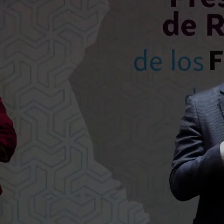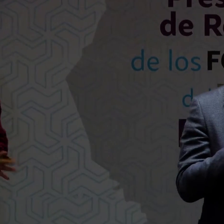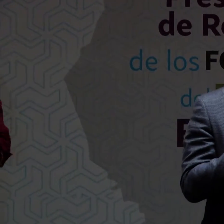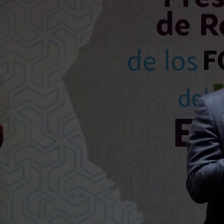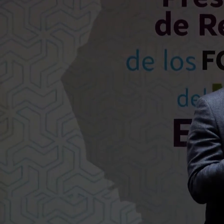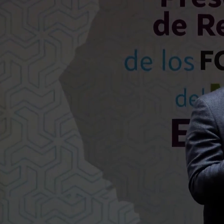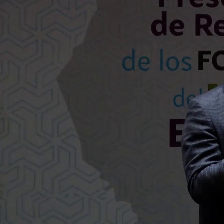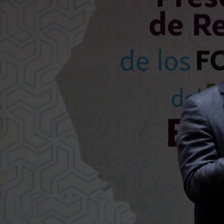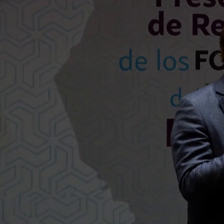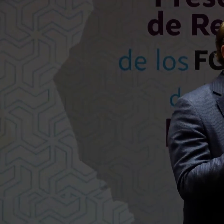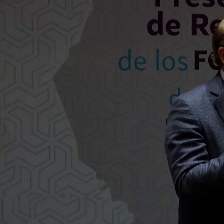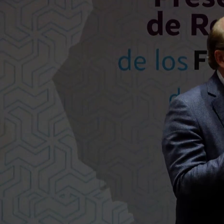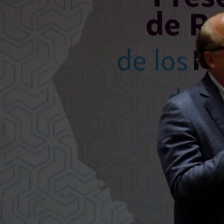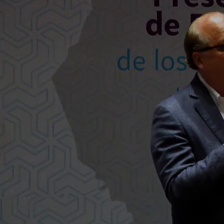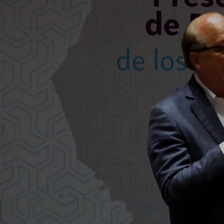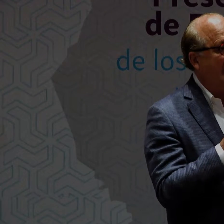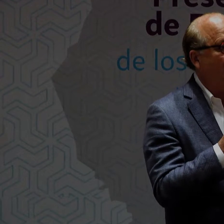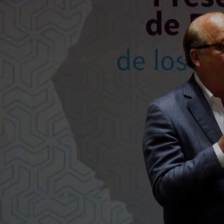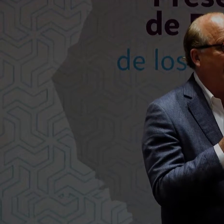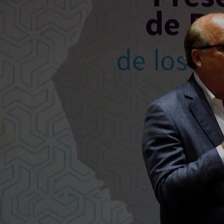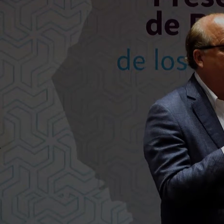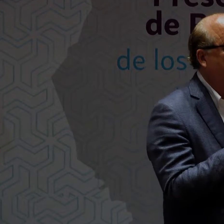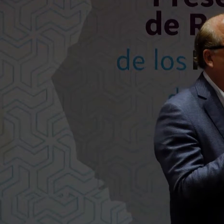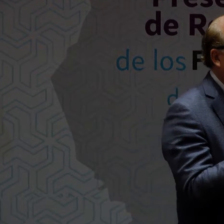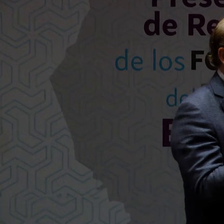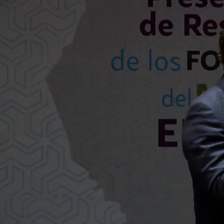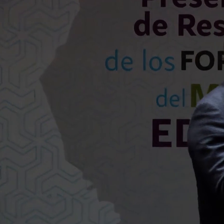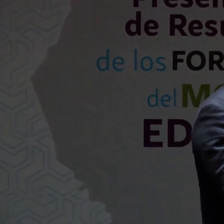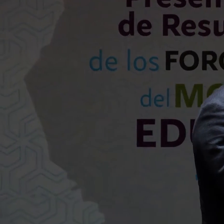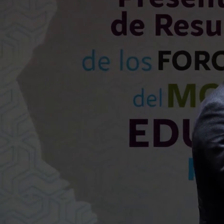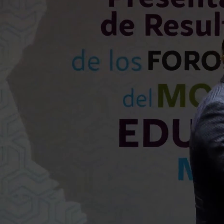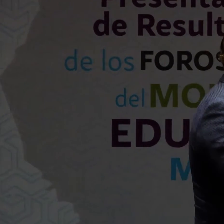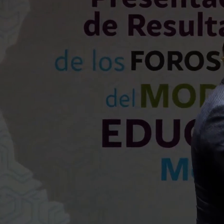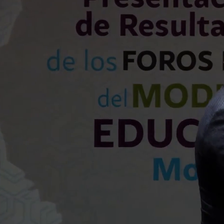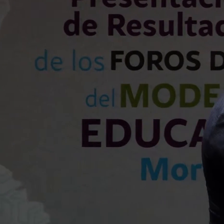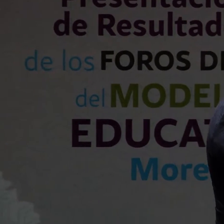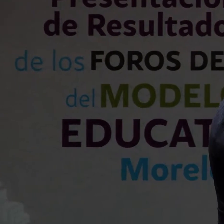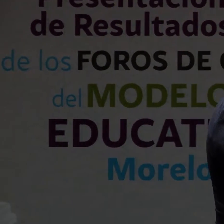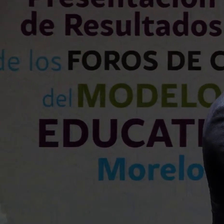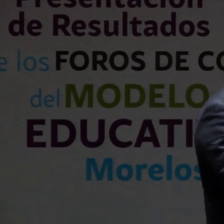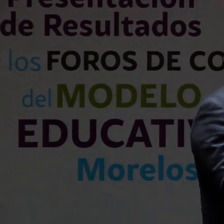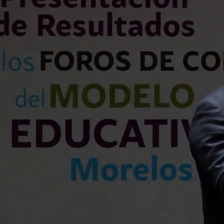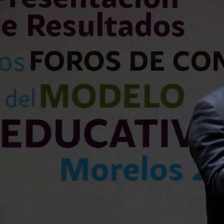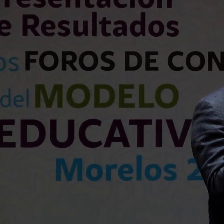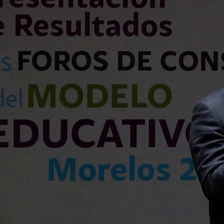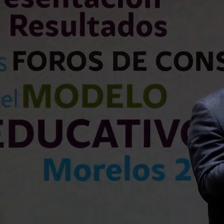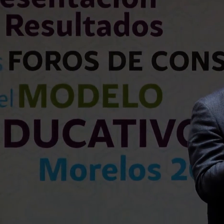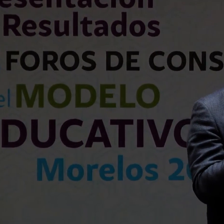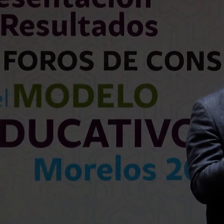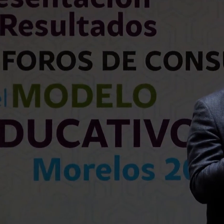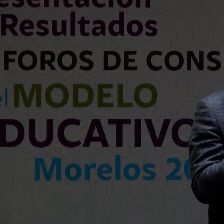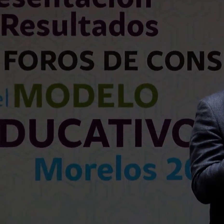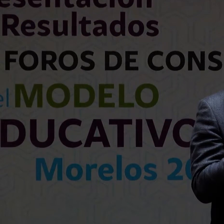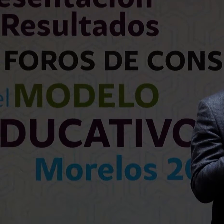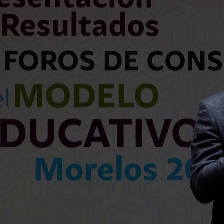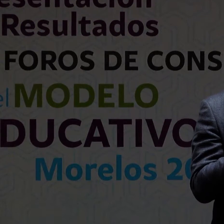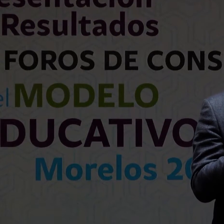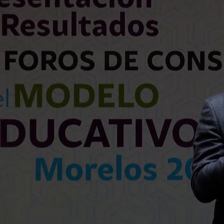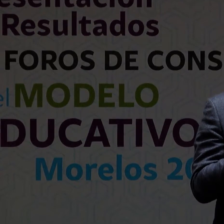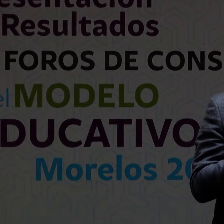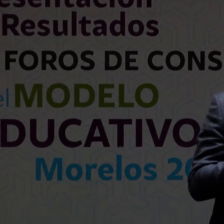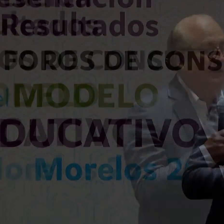ese concepto de los tecnócratas hay que oponer el concepto de la razón. La educación es la mejor inversión